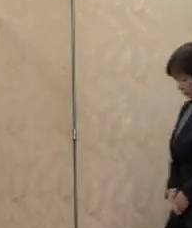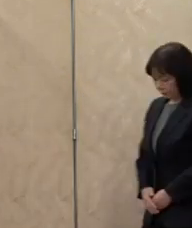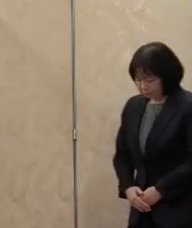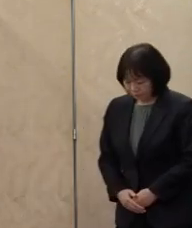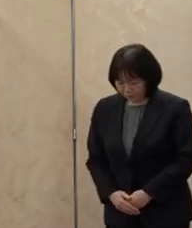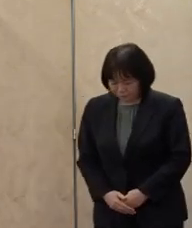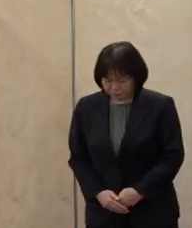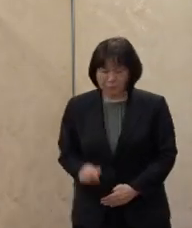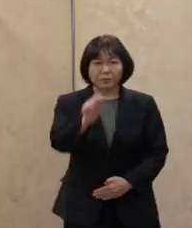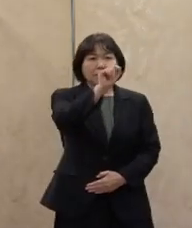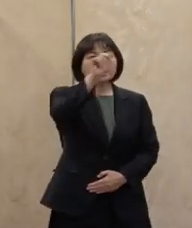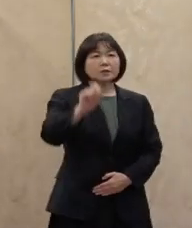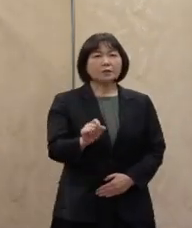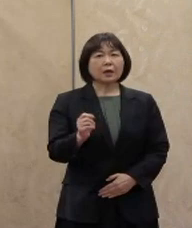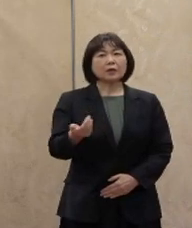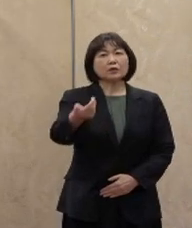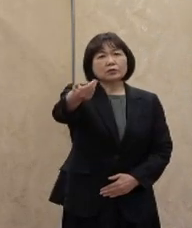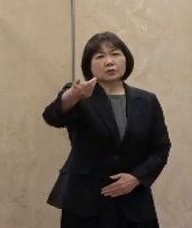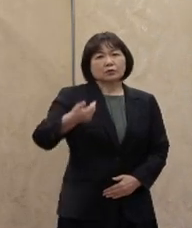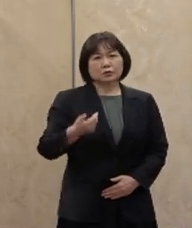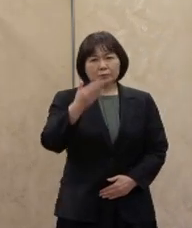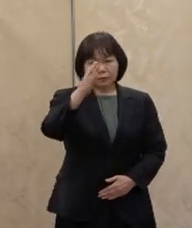はい、次のご質問どうぞ。